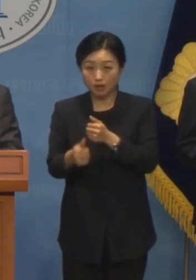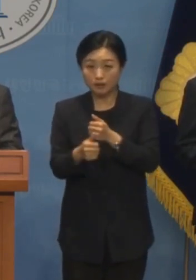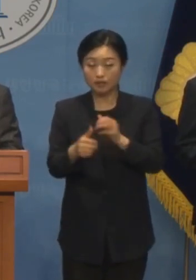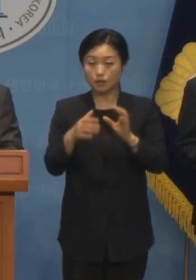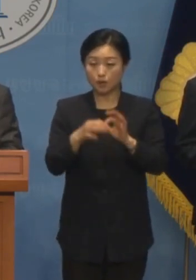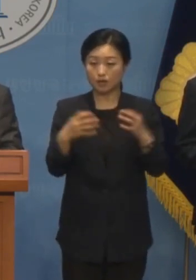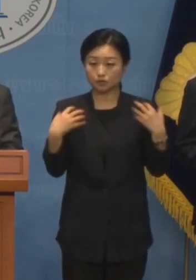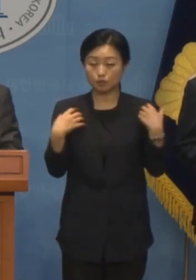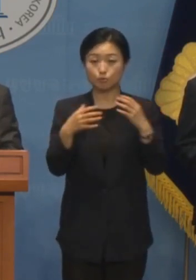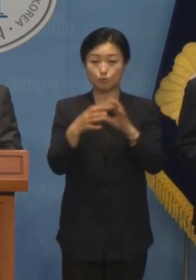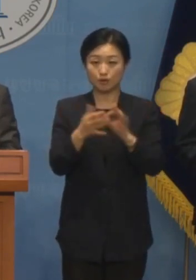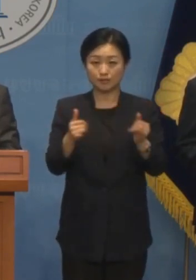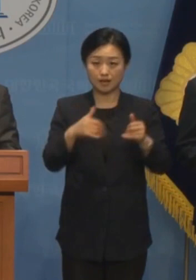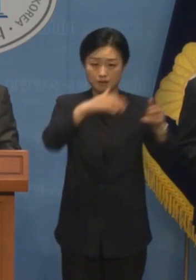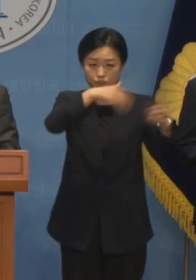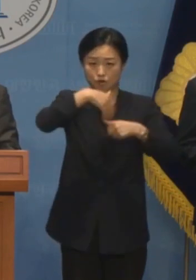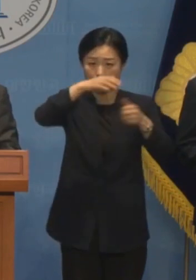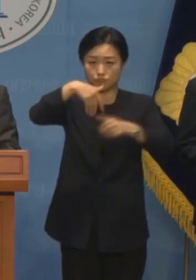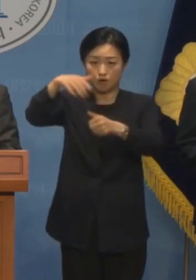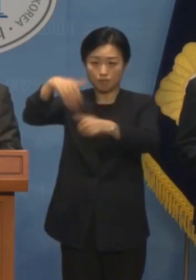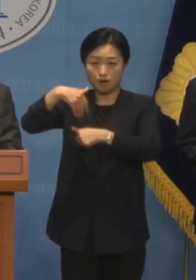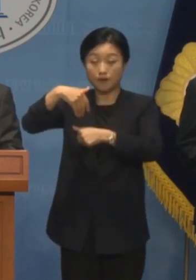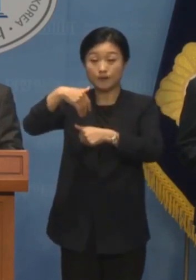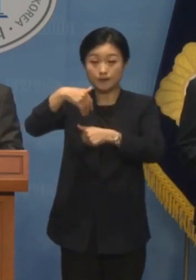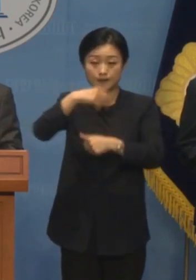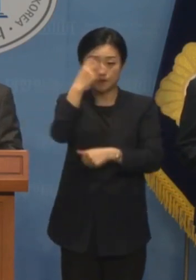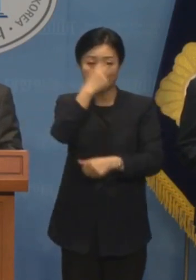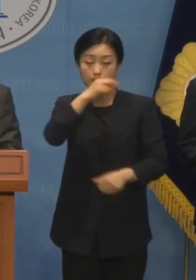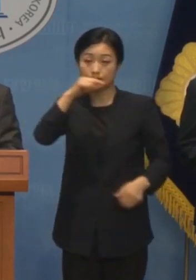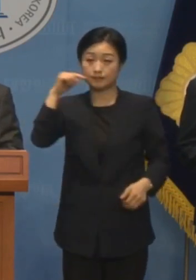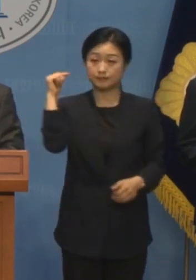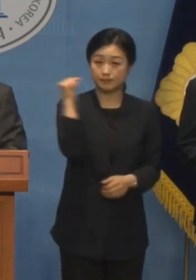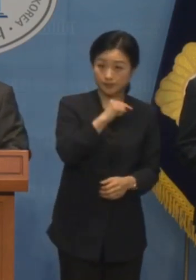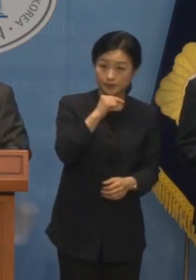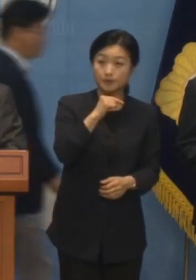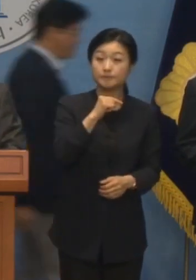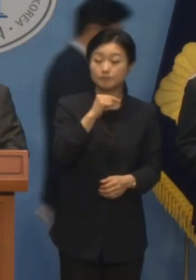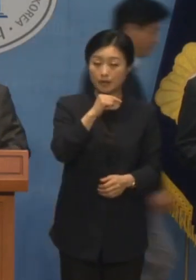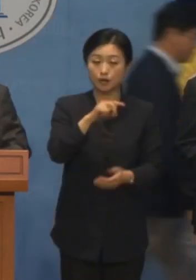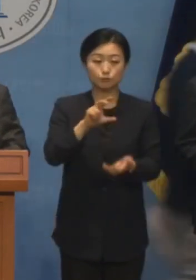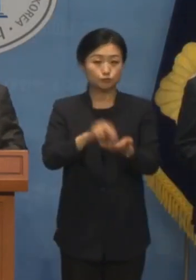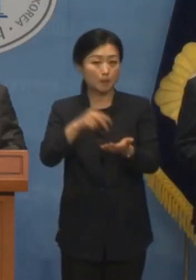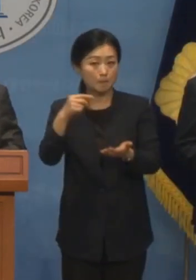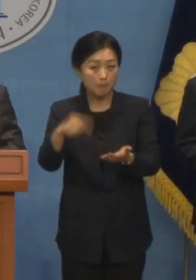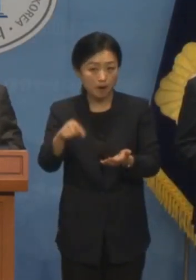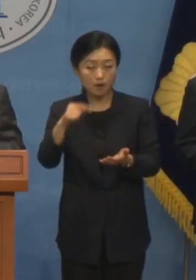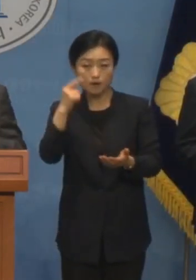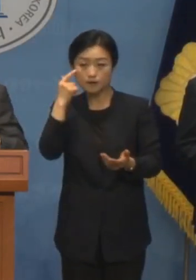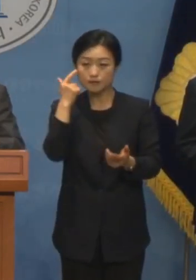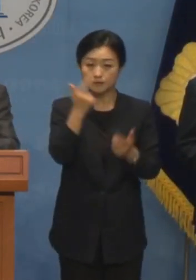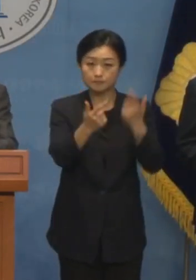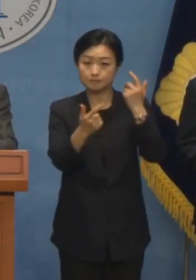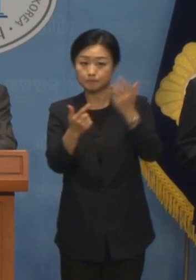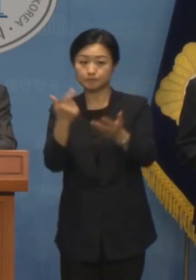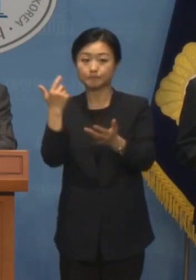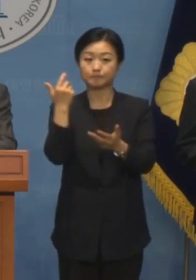관련 정부 당국의 수장들을 출석시켜 철저하게 검증하며 문제점을 짚어봤습니다.